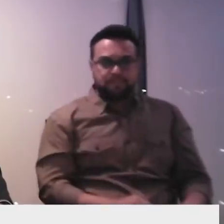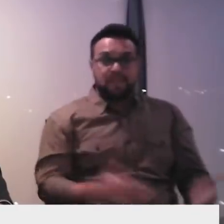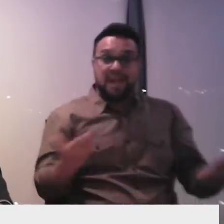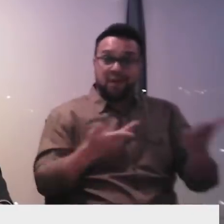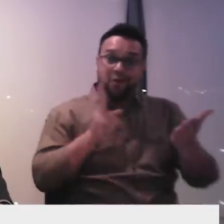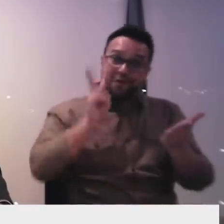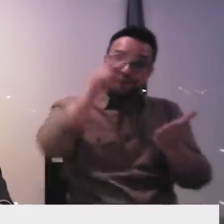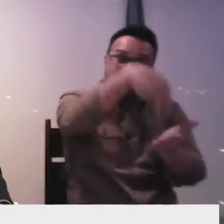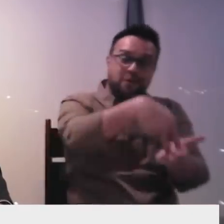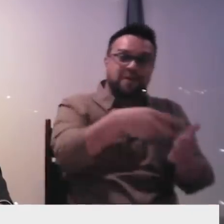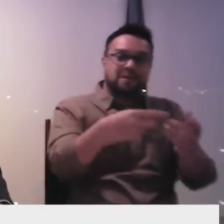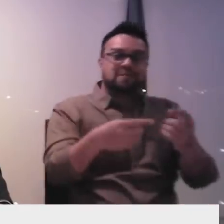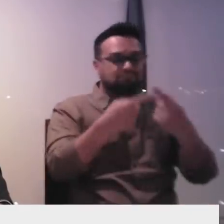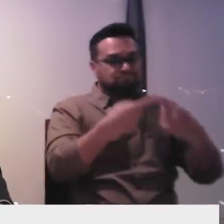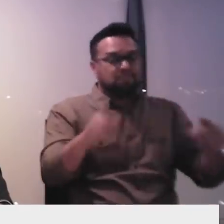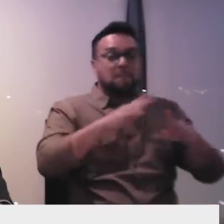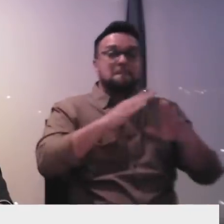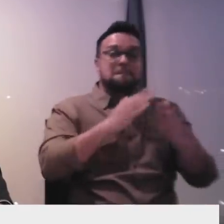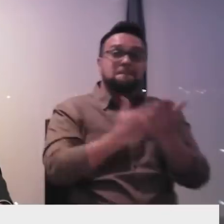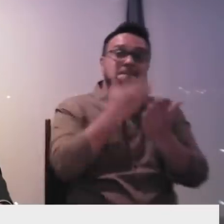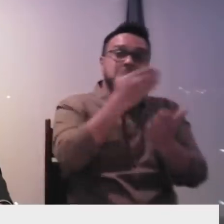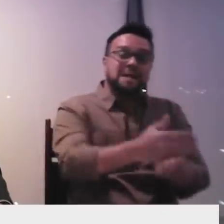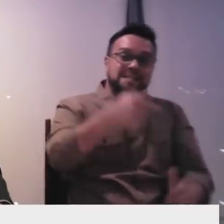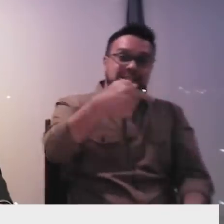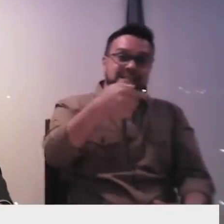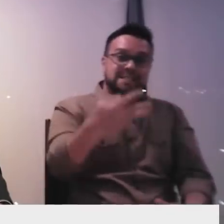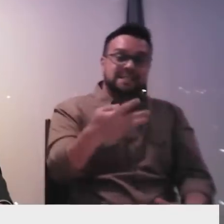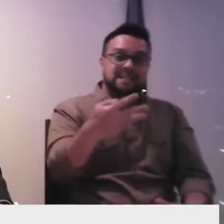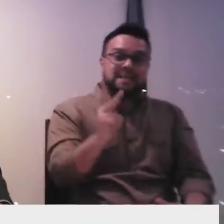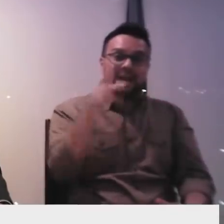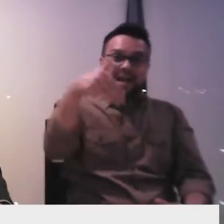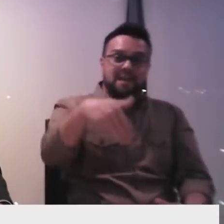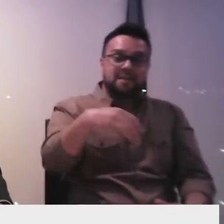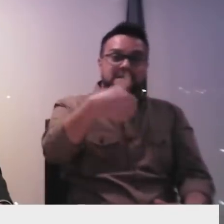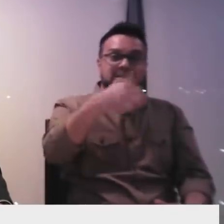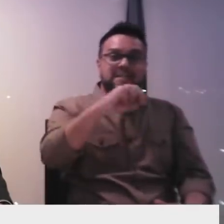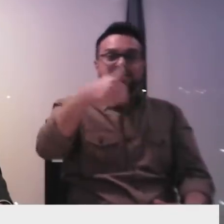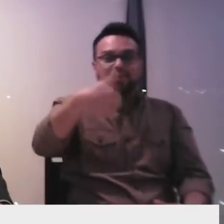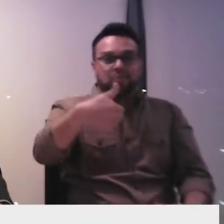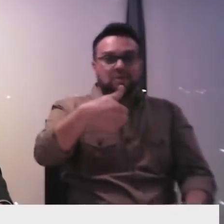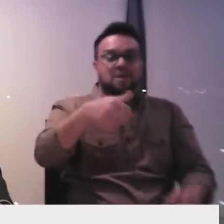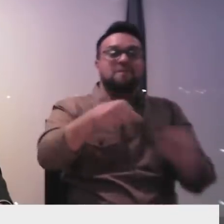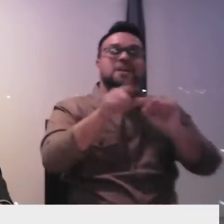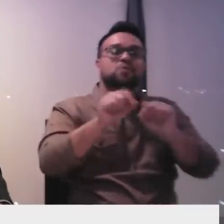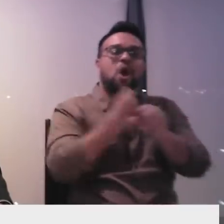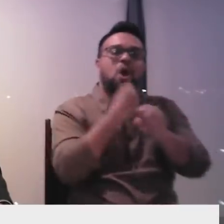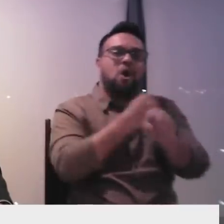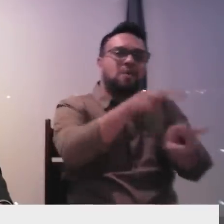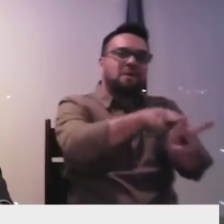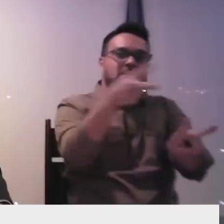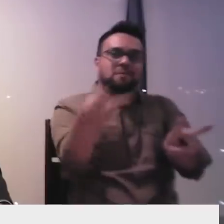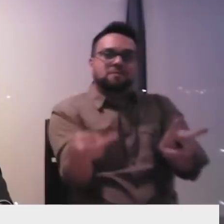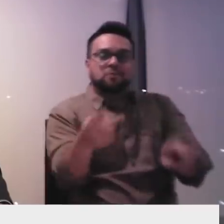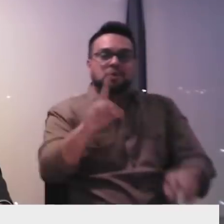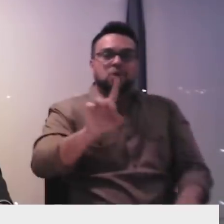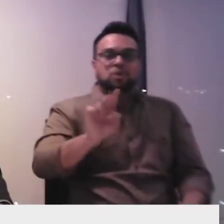agora foi entregue mais um trecho, já são 63 quilômetros de 101 Bahia duplicados. E na Bahia nós